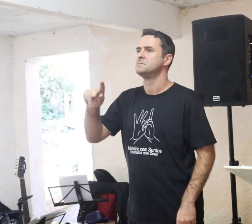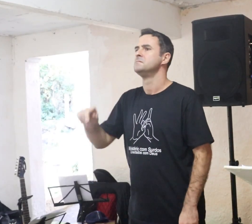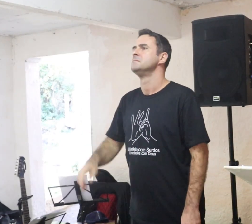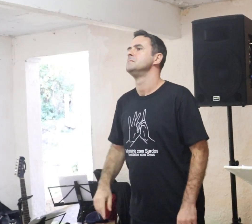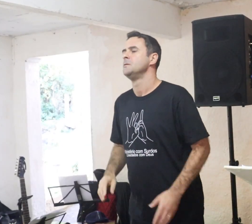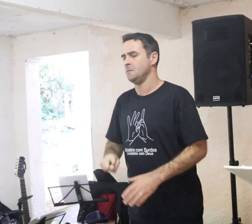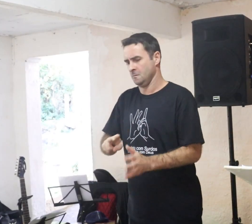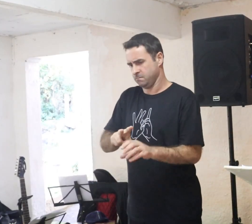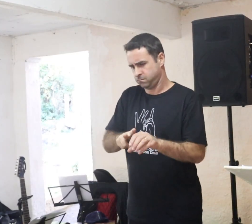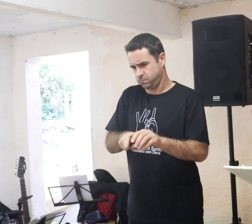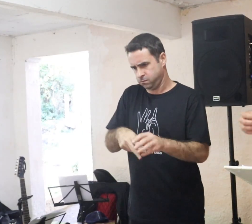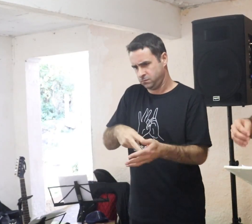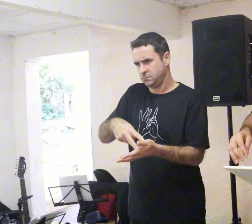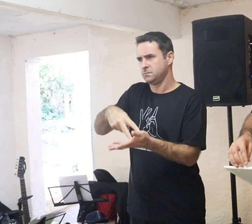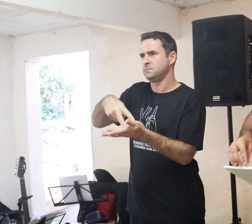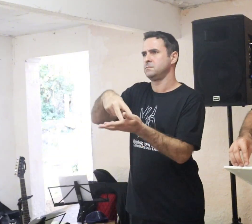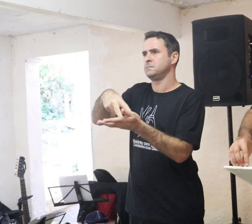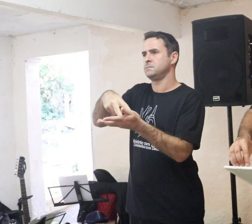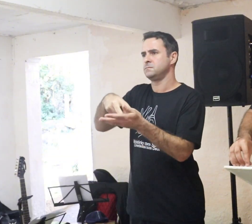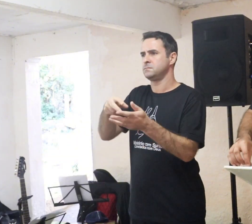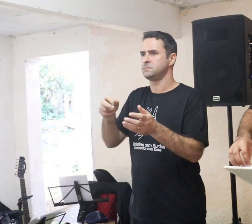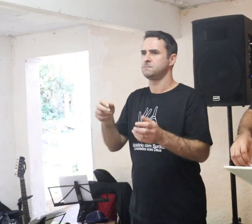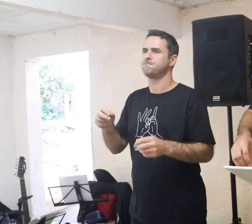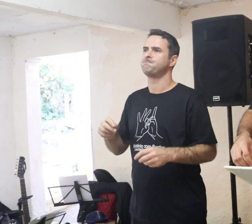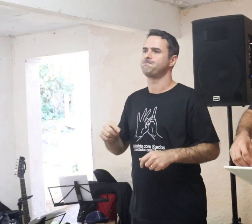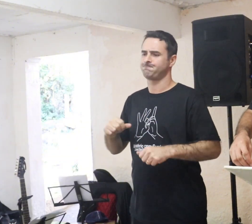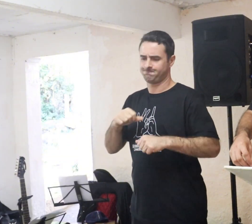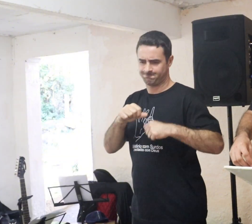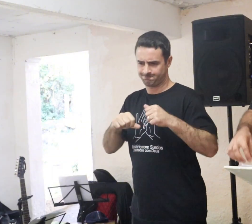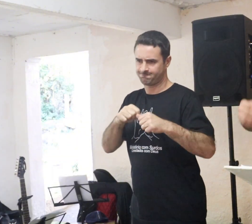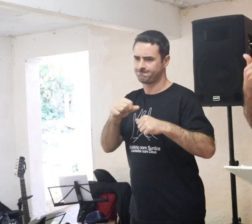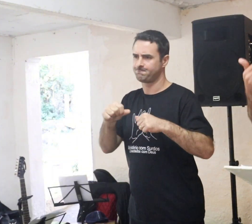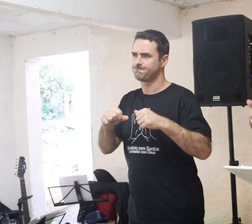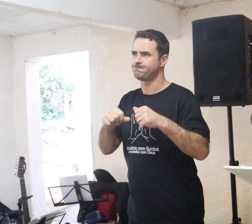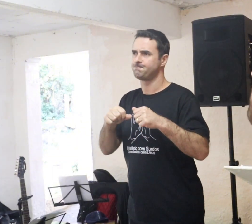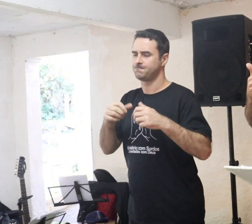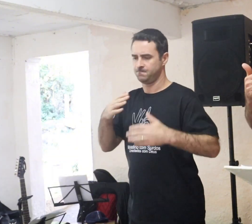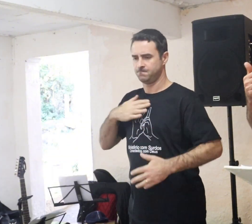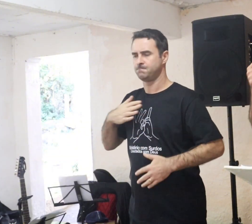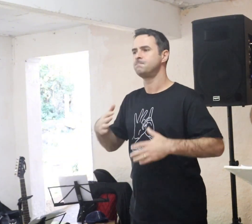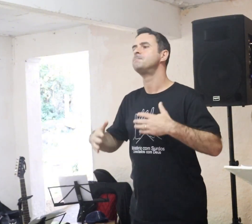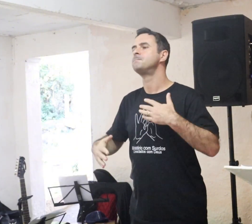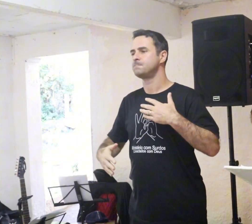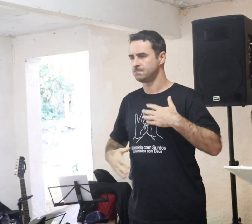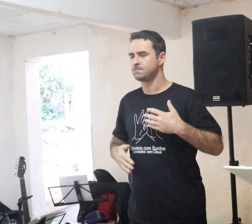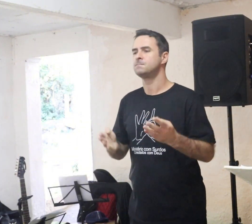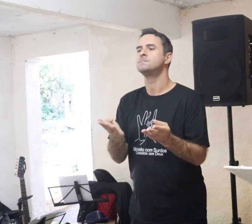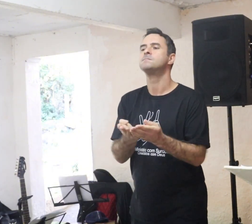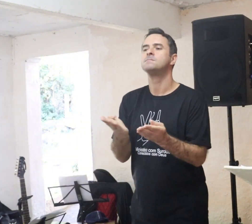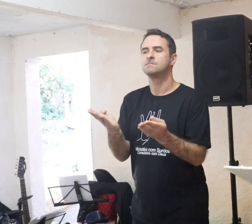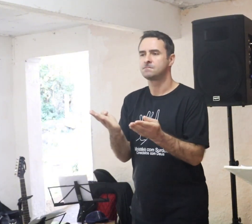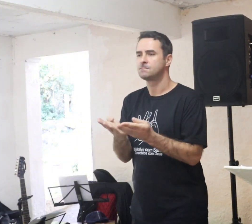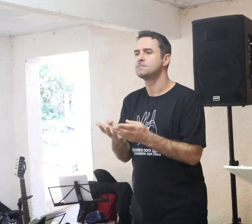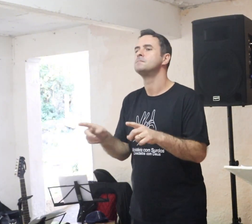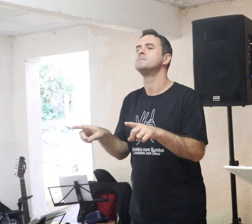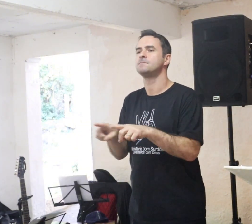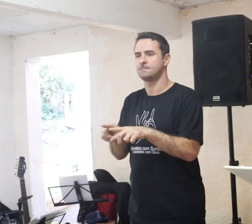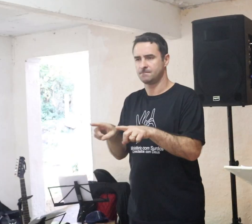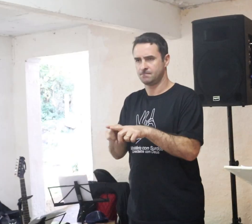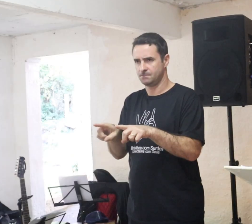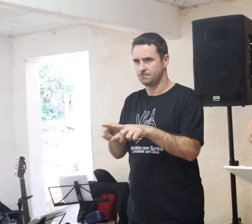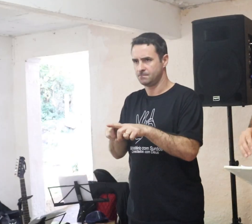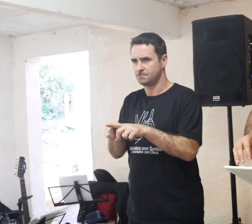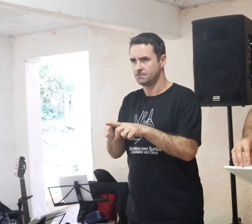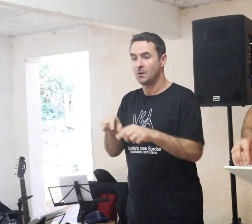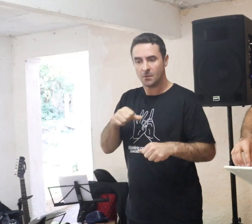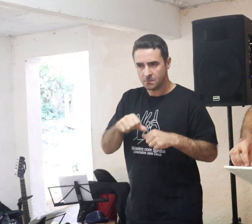essa ressurreição inclui a transformação dos corpos dos crentes. E